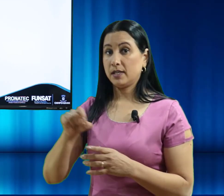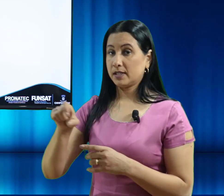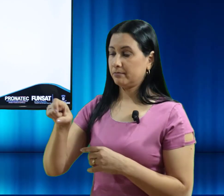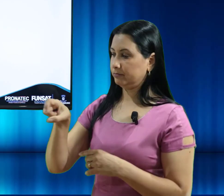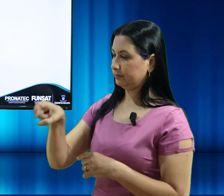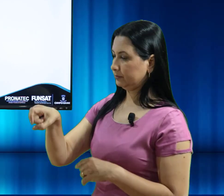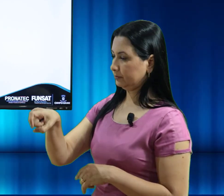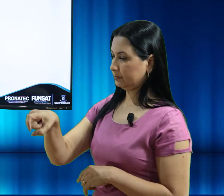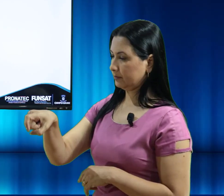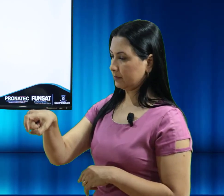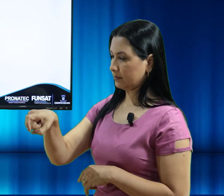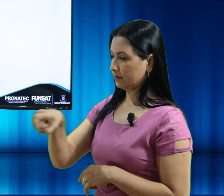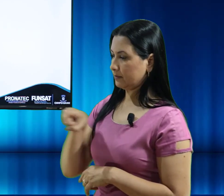X,